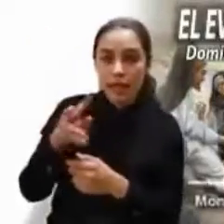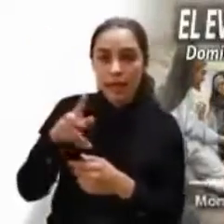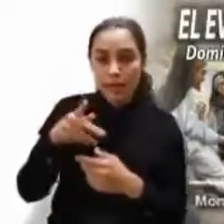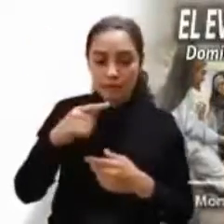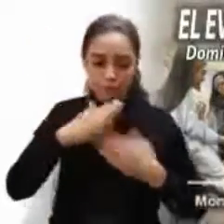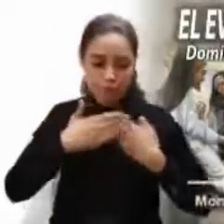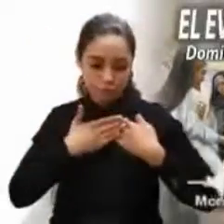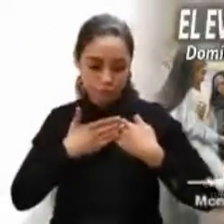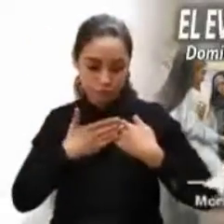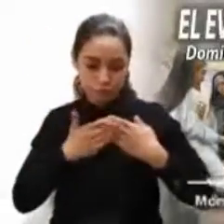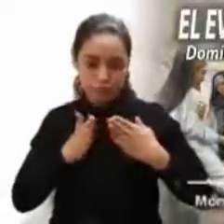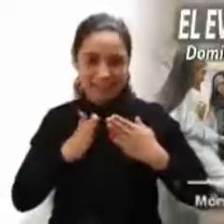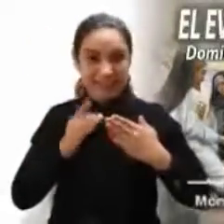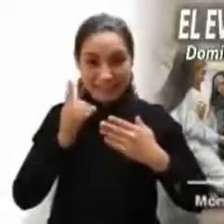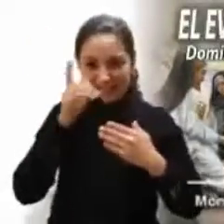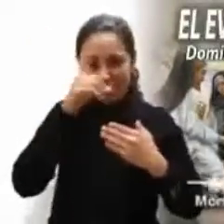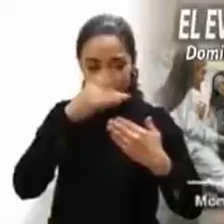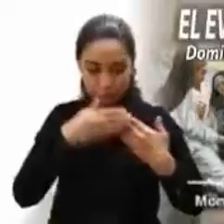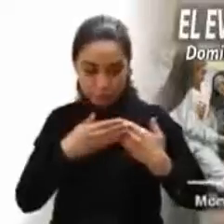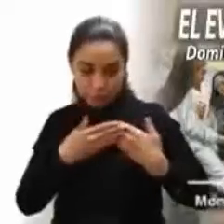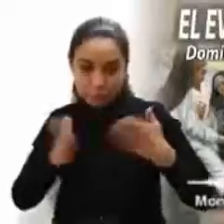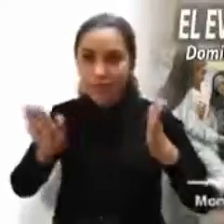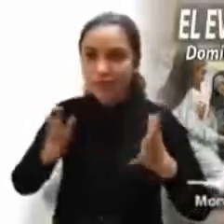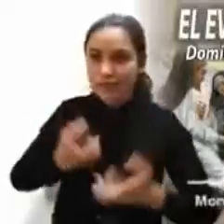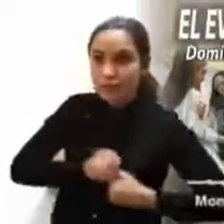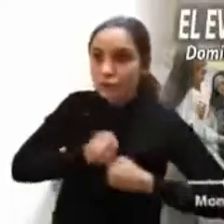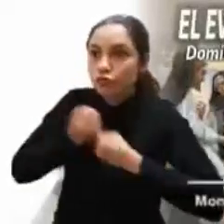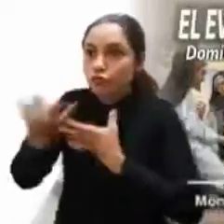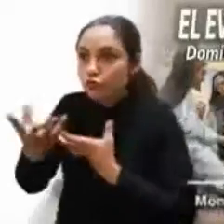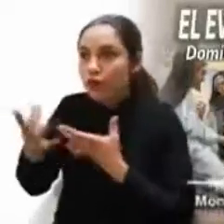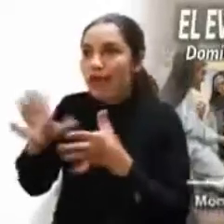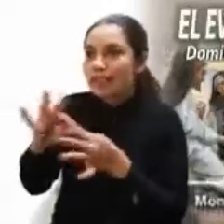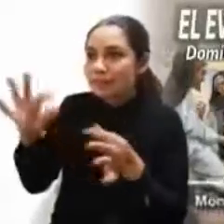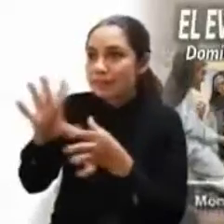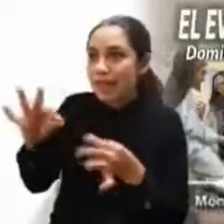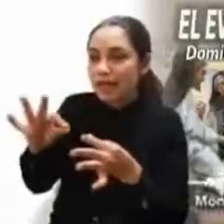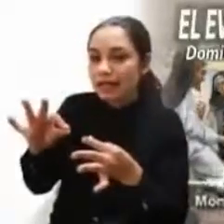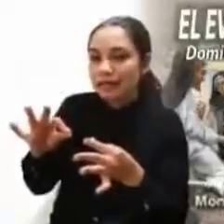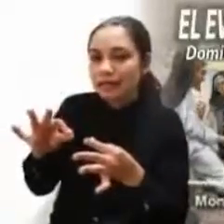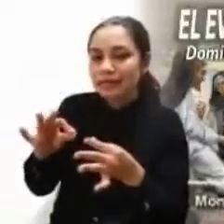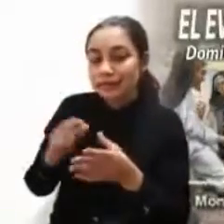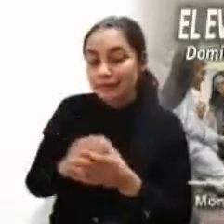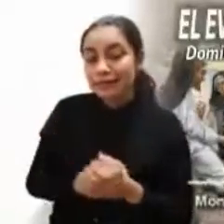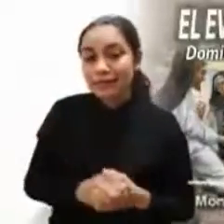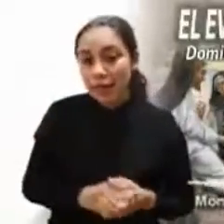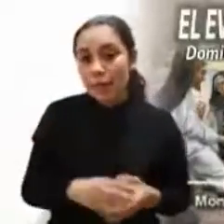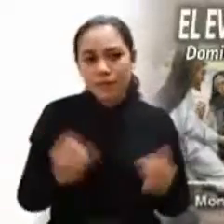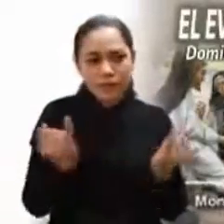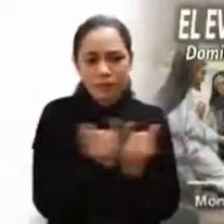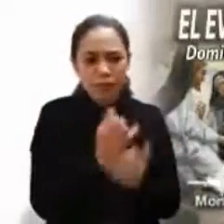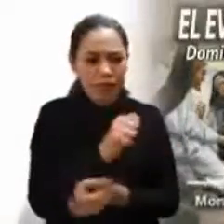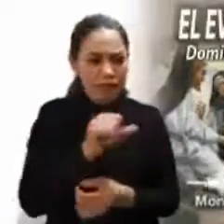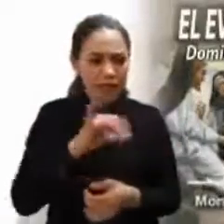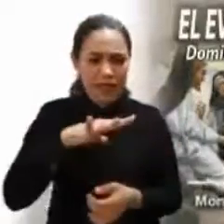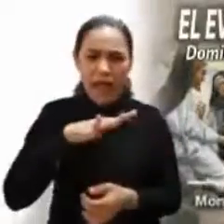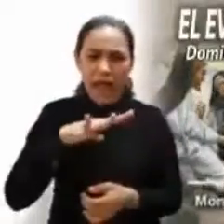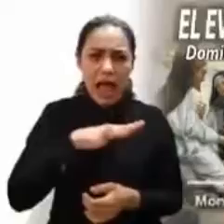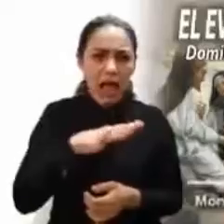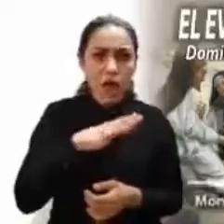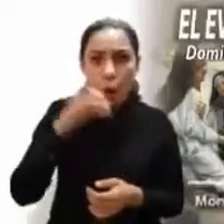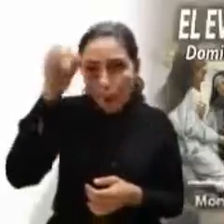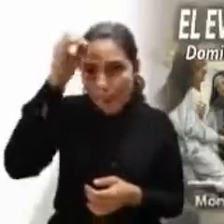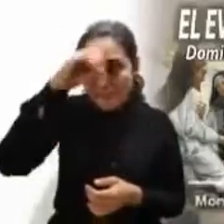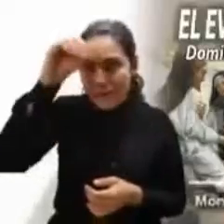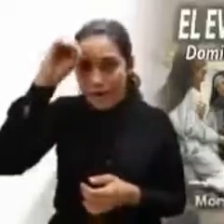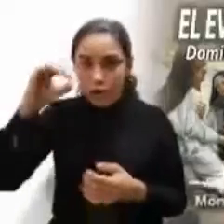Al instante responden las opiniones comunes, las que no comprometen, las que están sostenidas por una